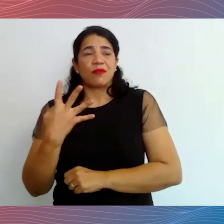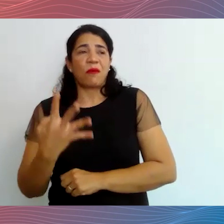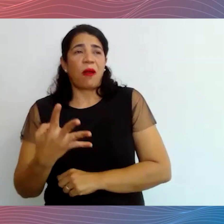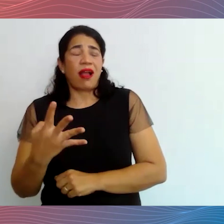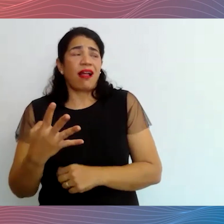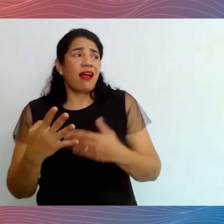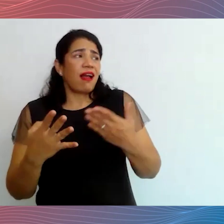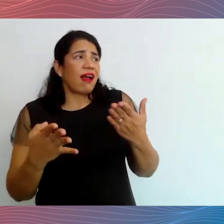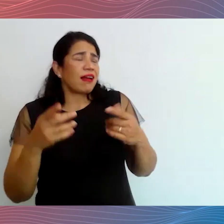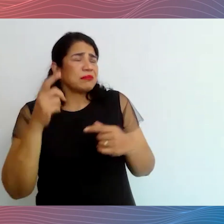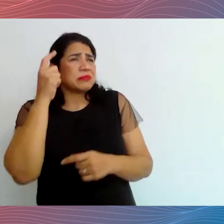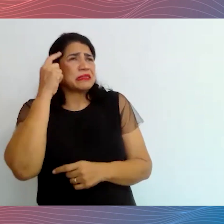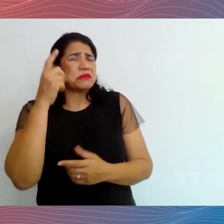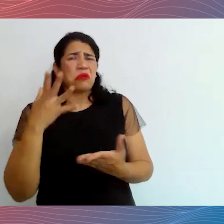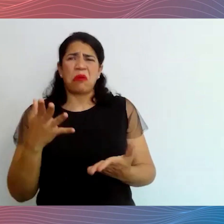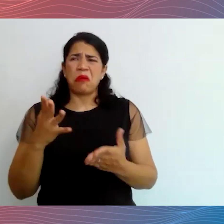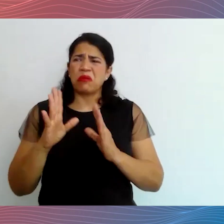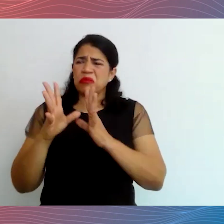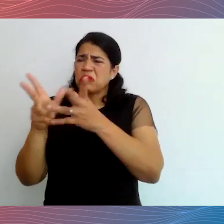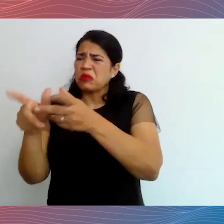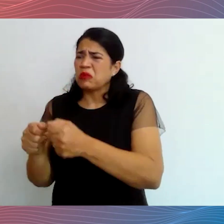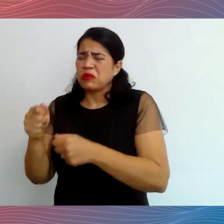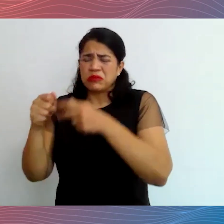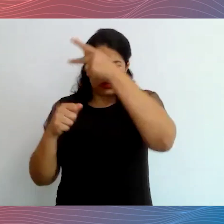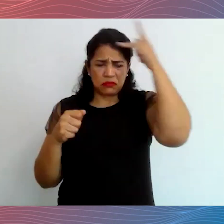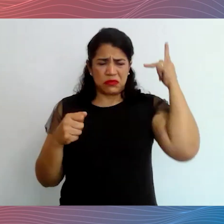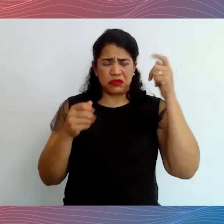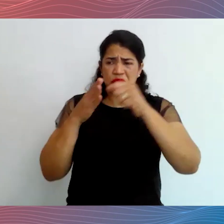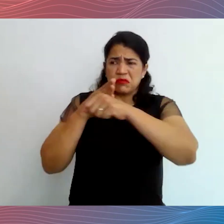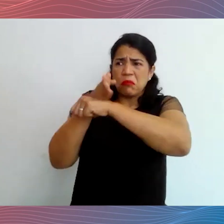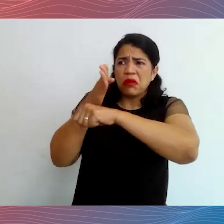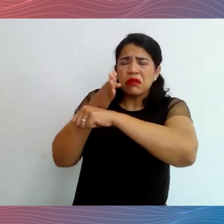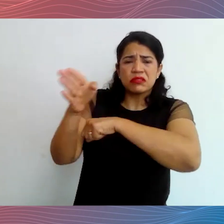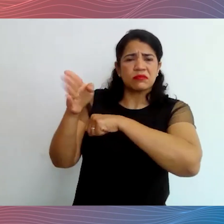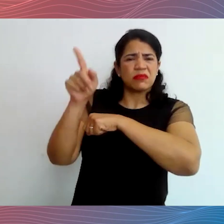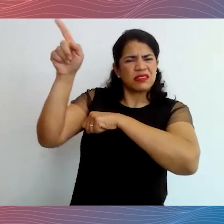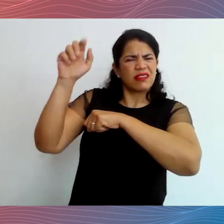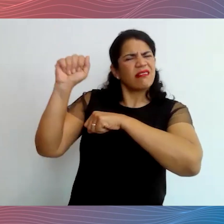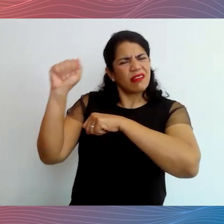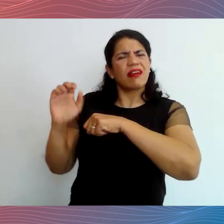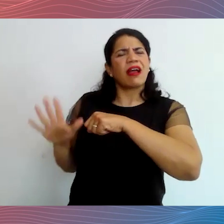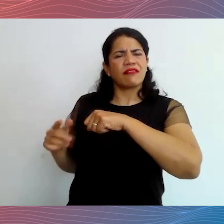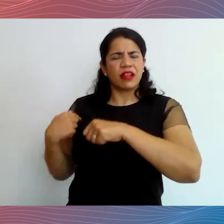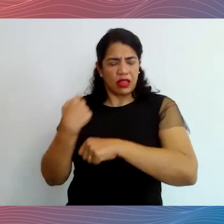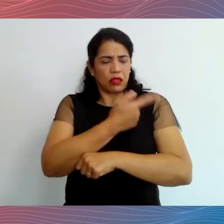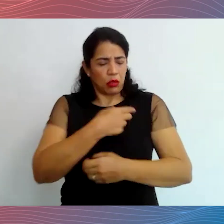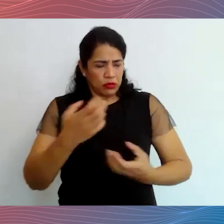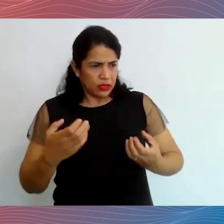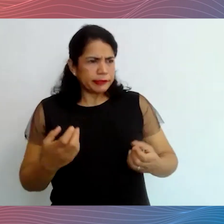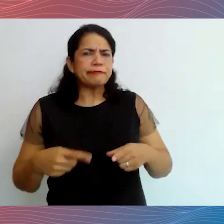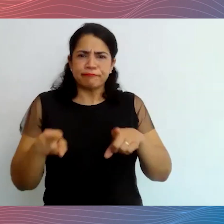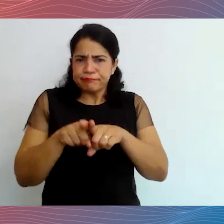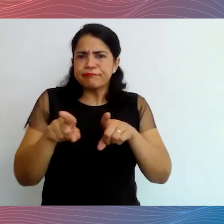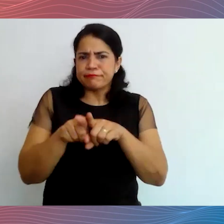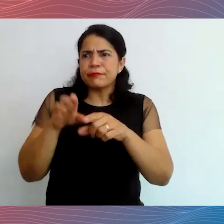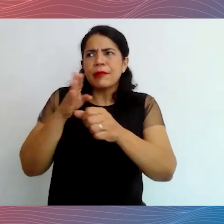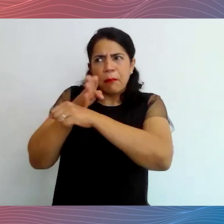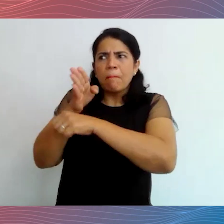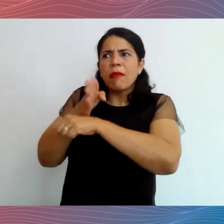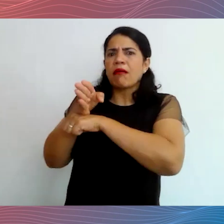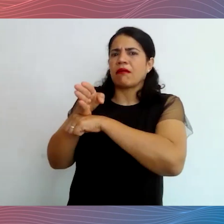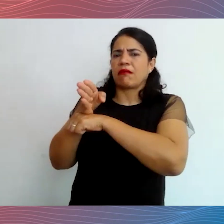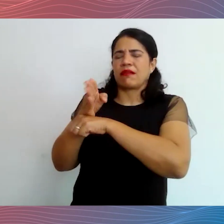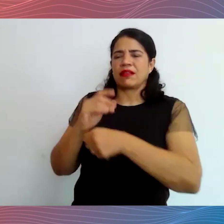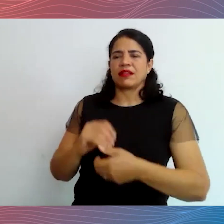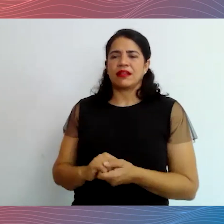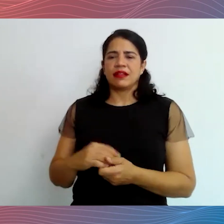Aí falaram comigo nesse final de semana, né? O Jobson falou para mim: nós precisamos entrar, nós queremos entrar